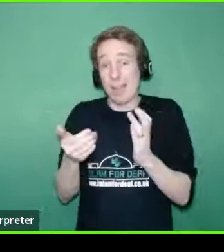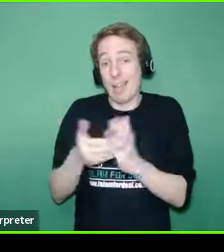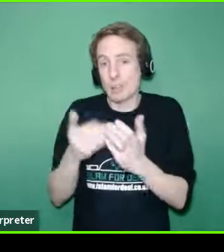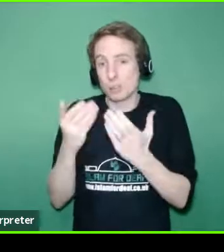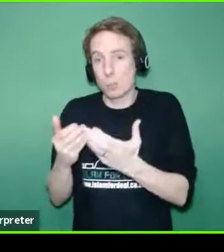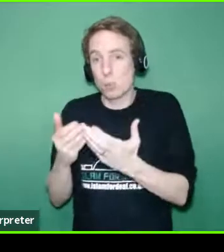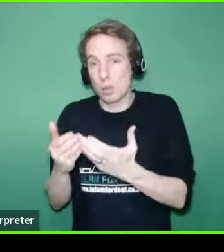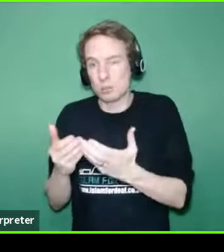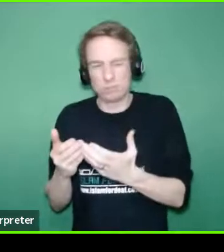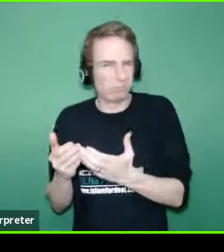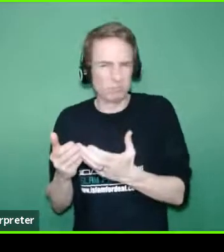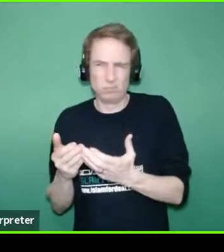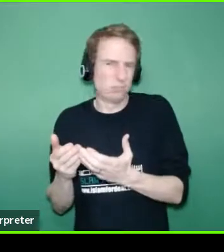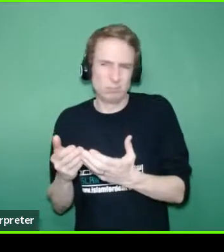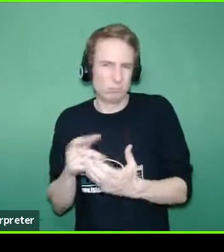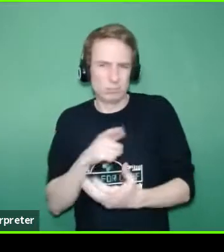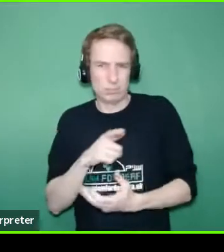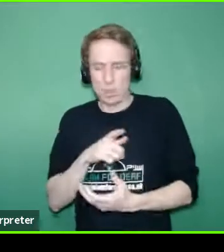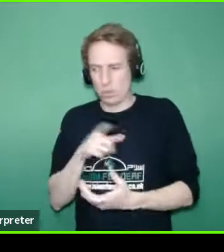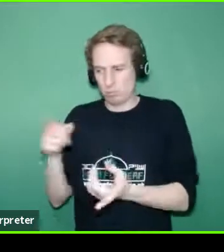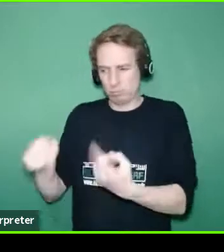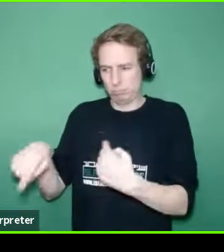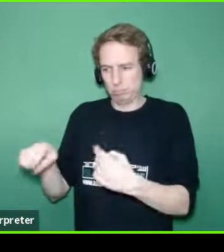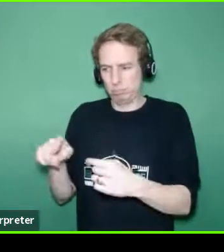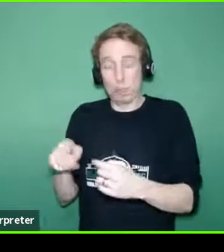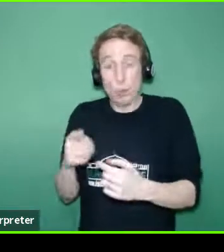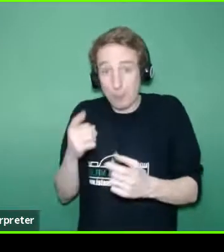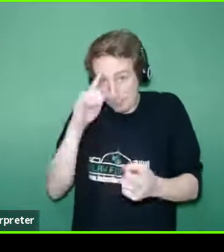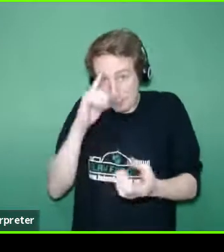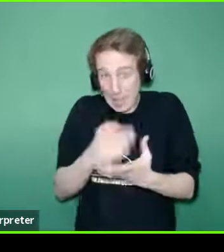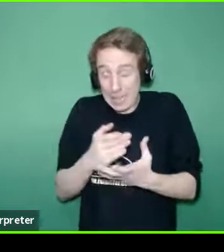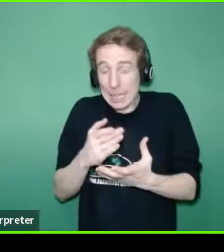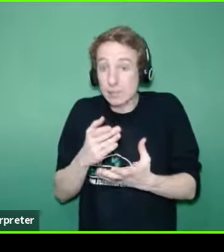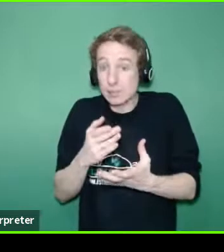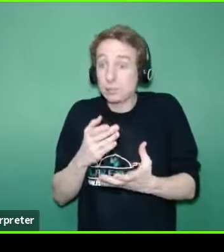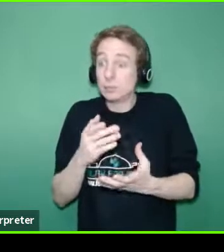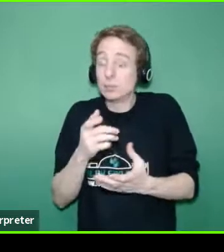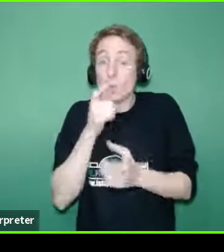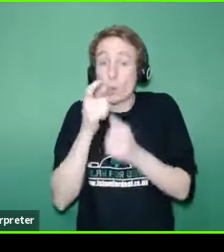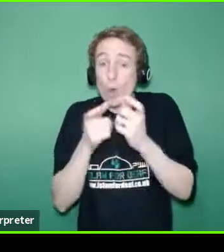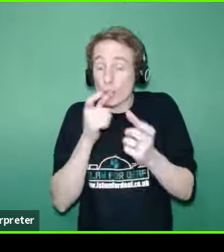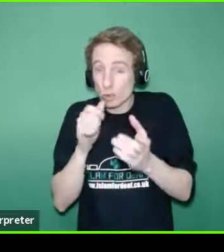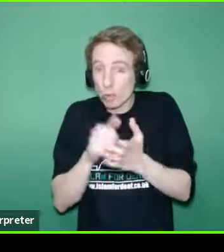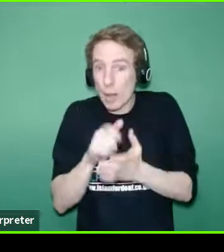been reported upon the Prophet, peace and blessings be upon him.